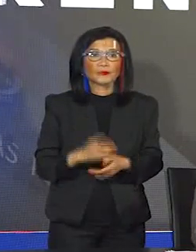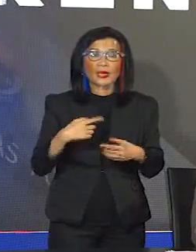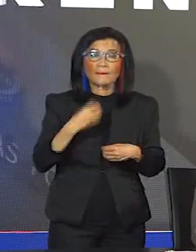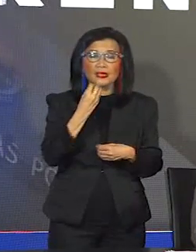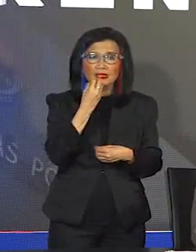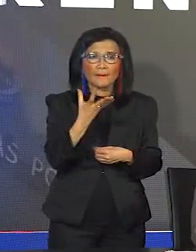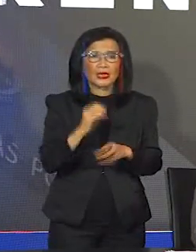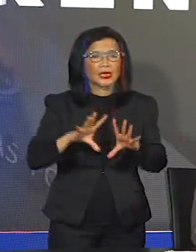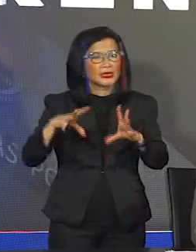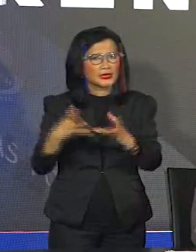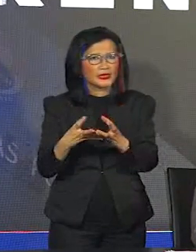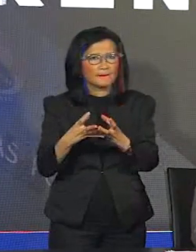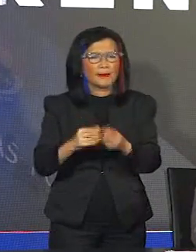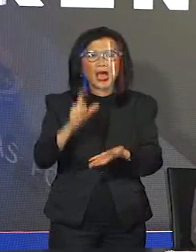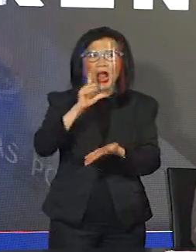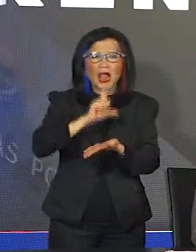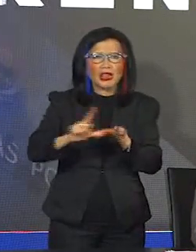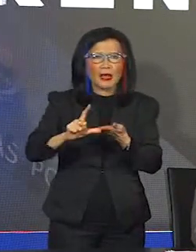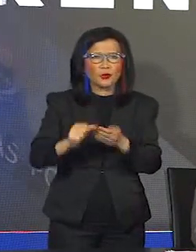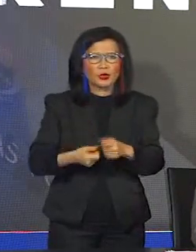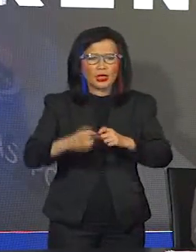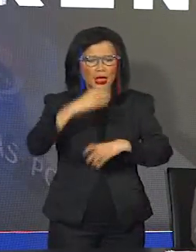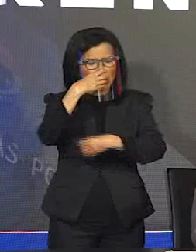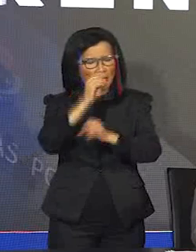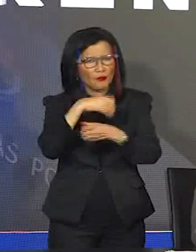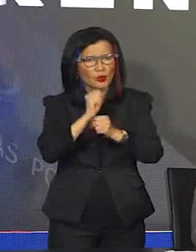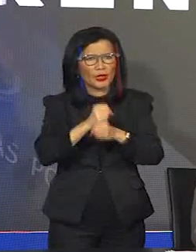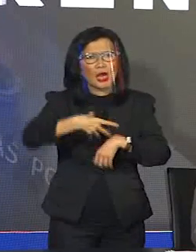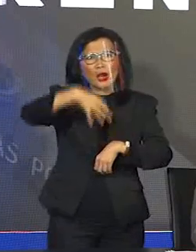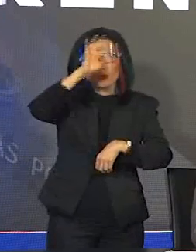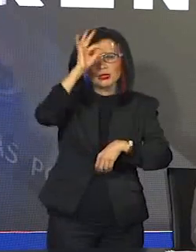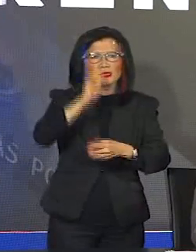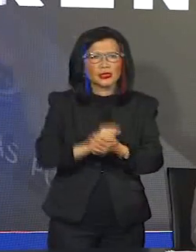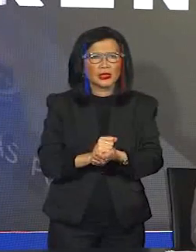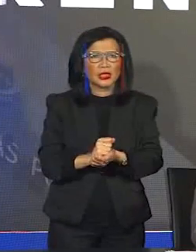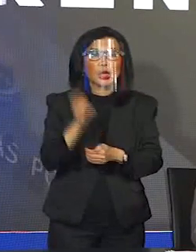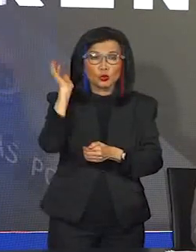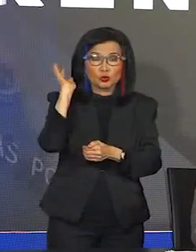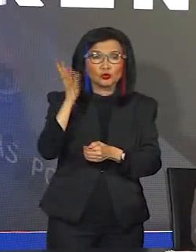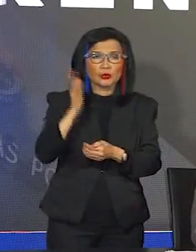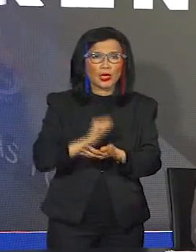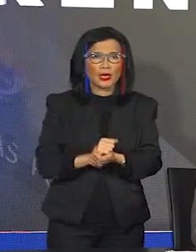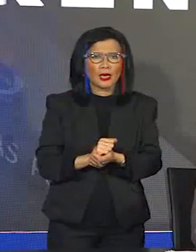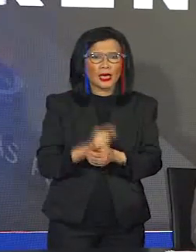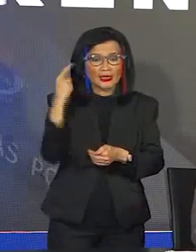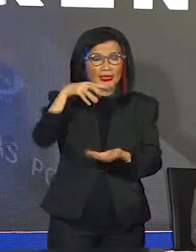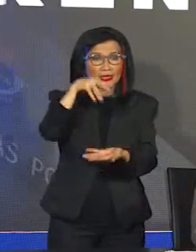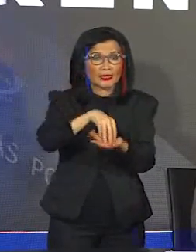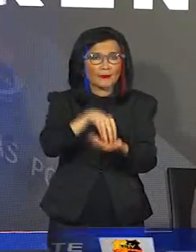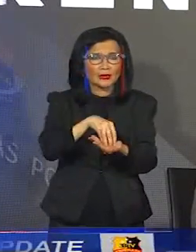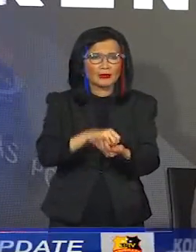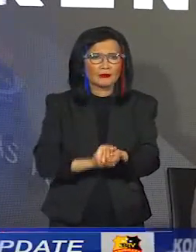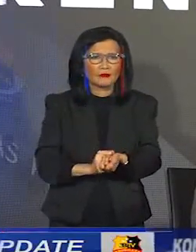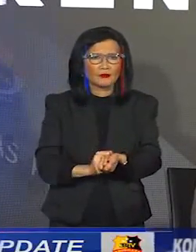Kami sampaikan juga tim lapor Laboratorium Forensik Mabes Polri sudah berada di